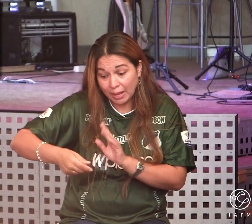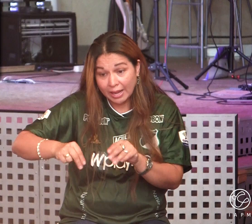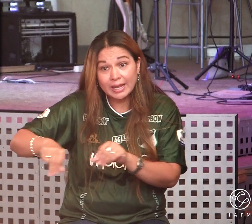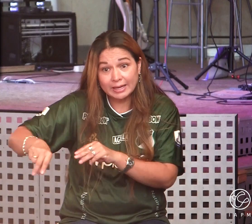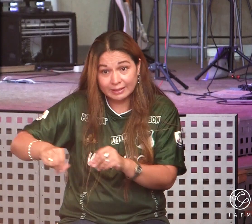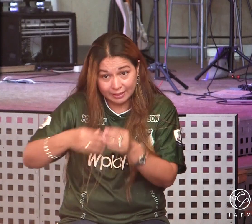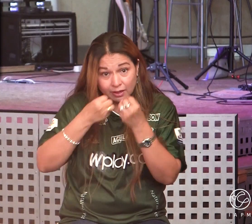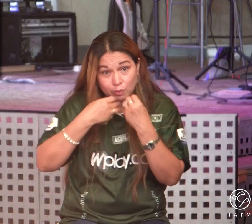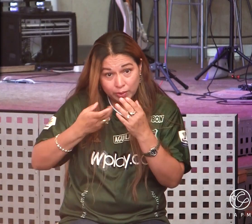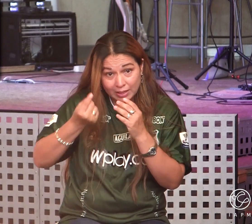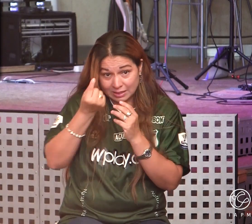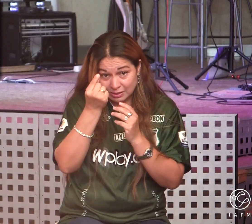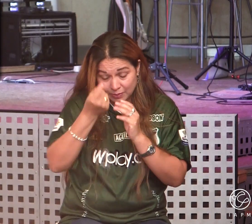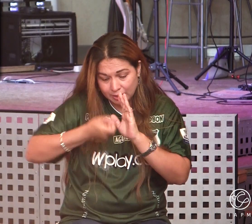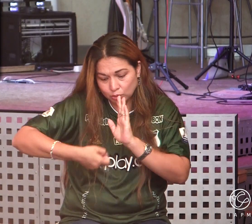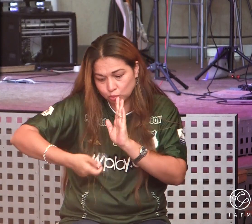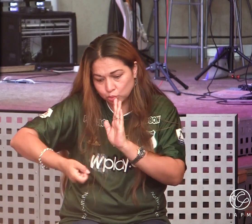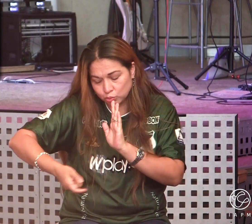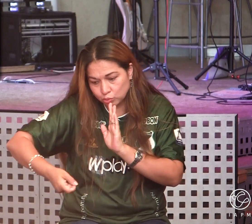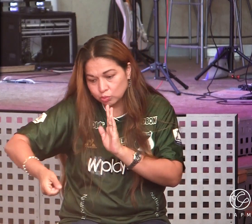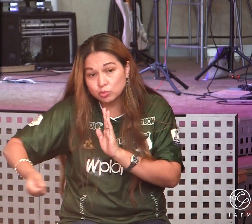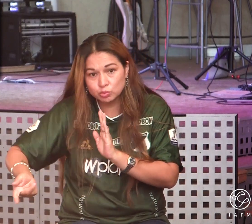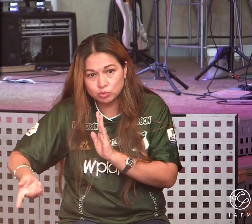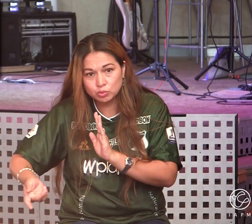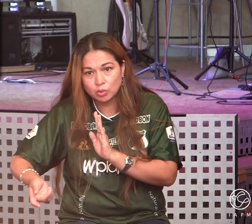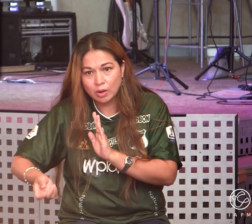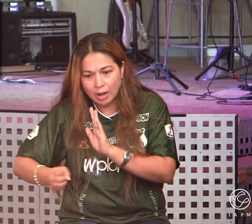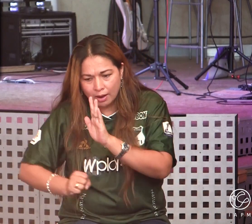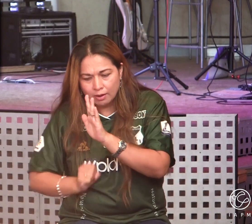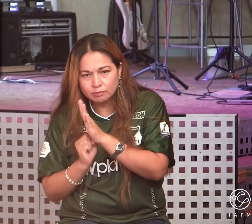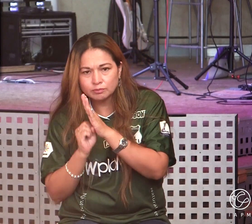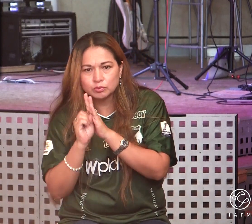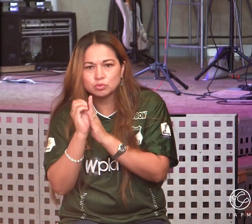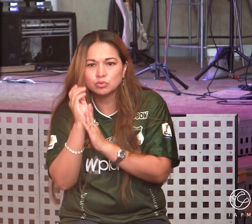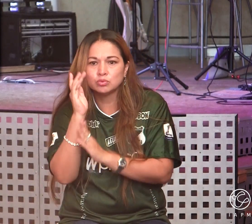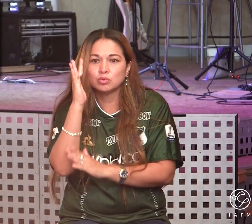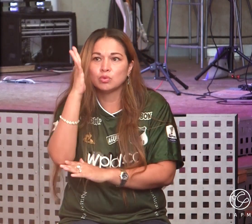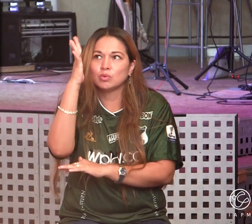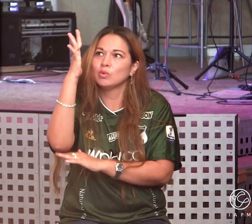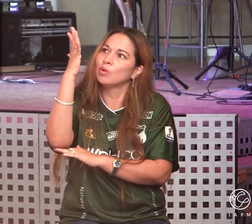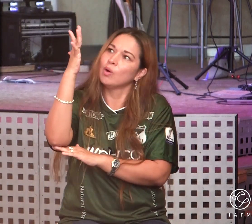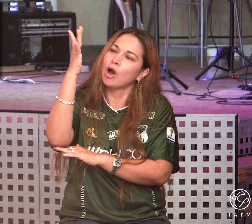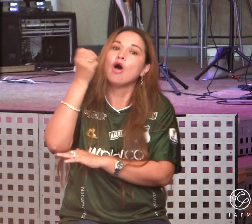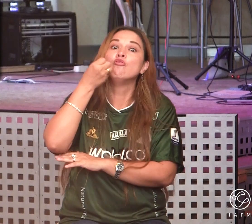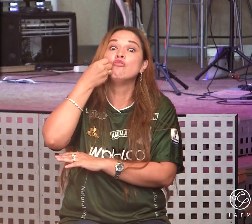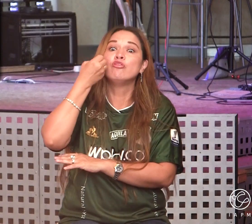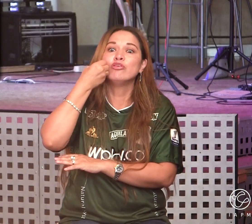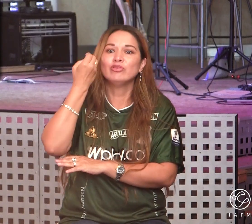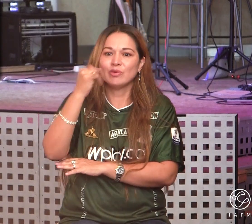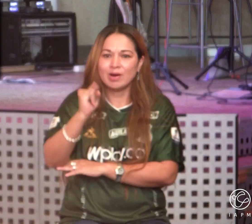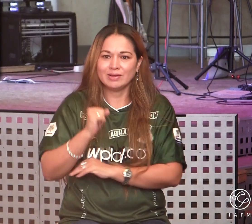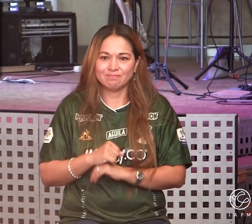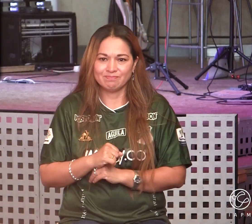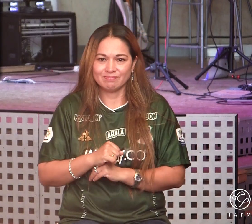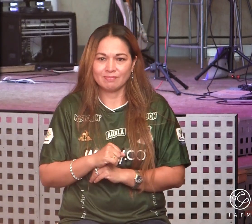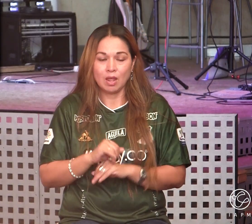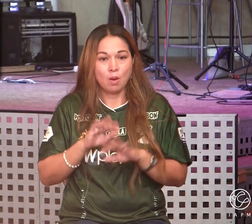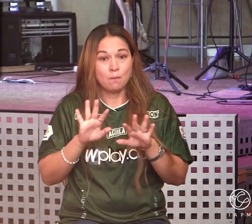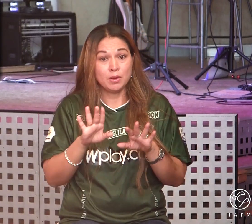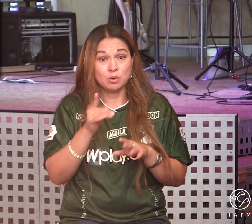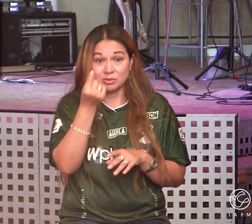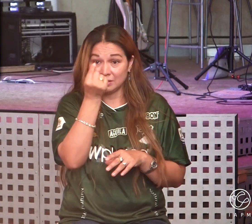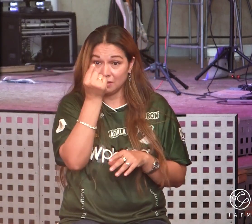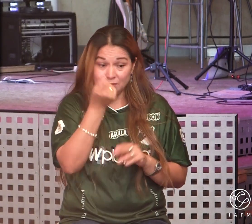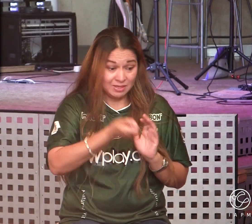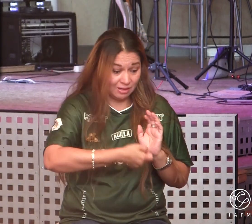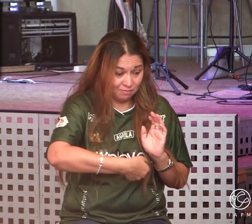Yo encuentro a veces inclusive que tenemos un pequeño problema teológico con el tema del fruto del Espíritu, porque le decimos a la gente: crezca en el fruto del